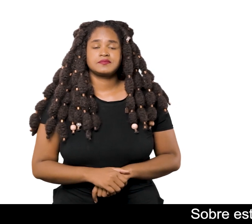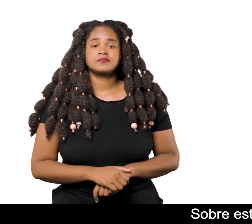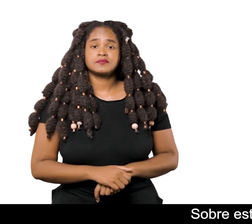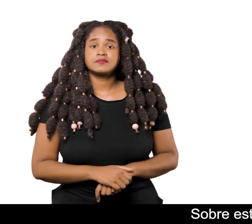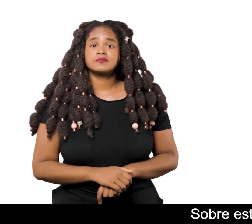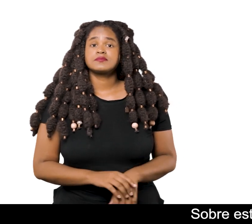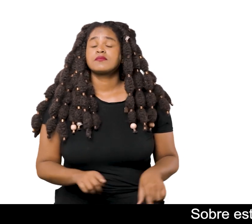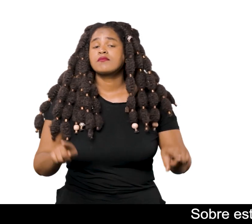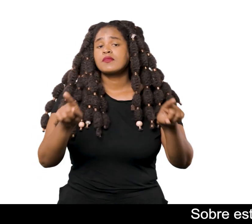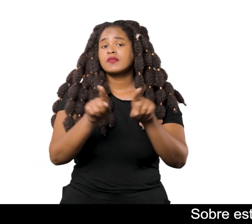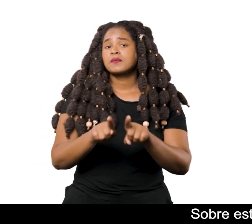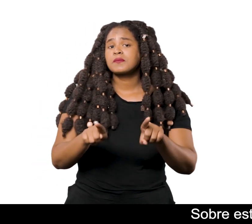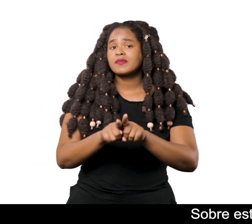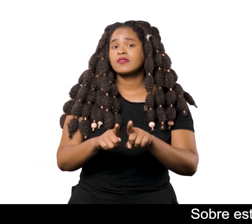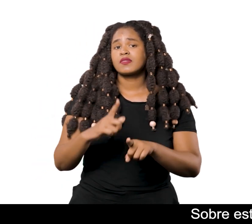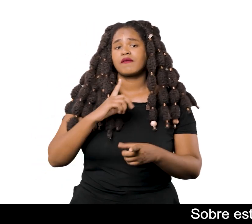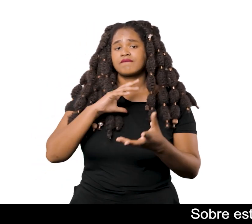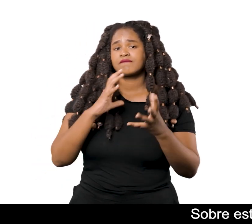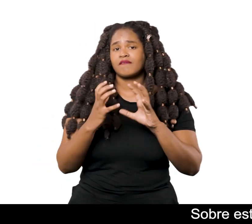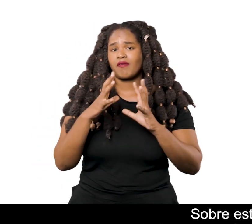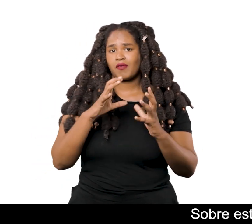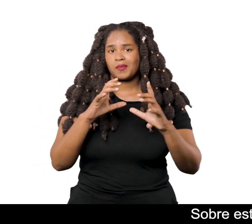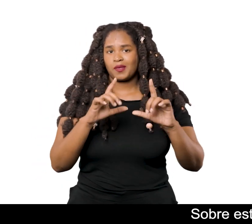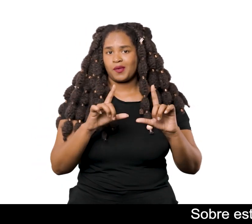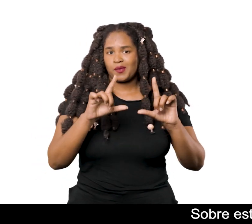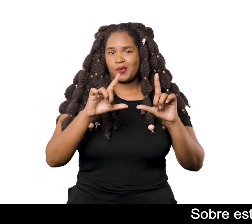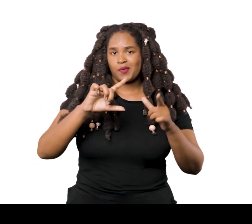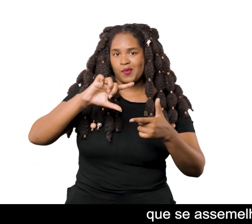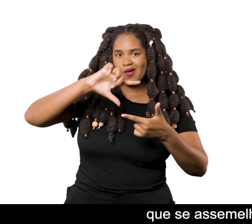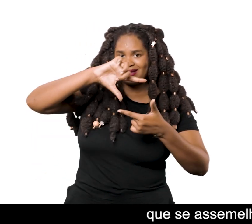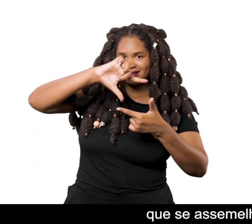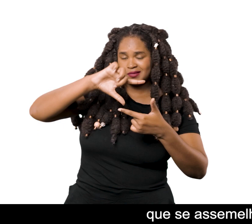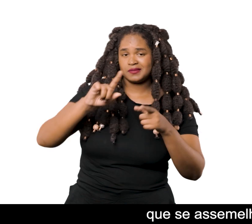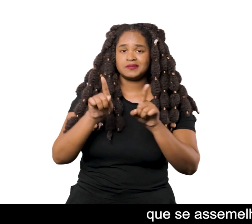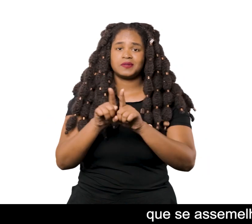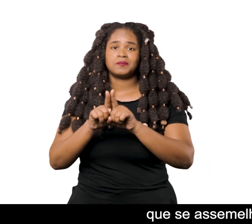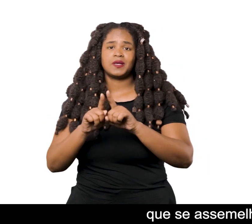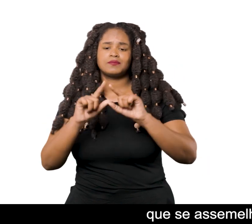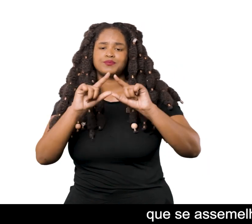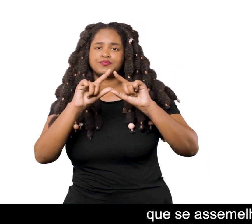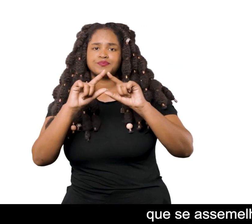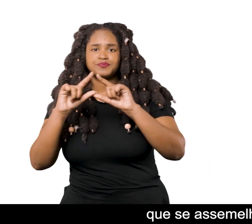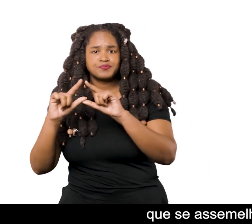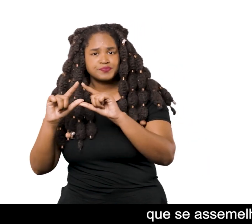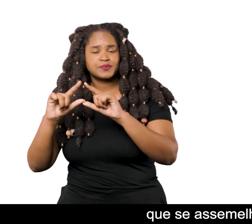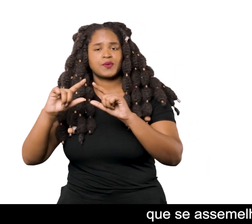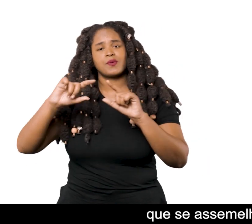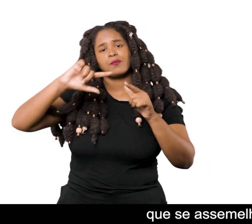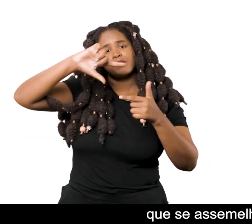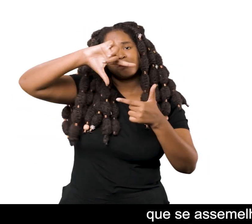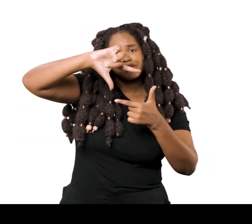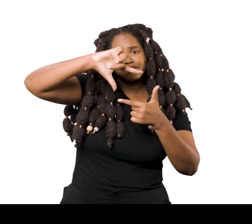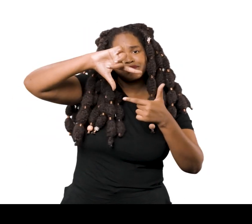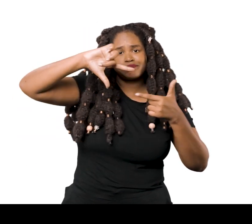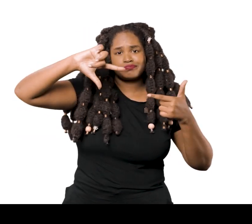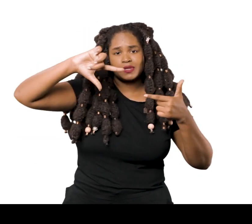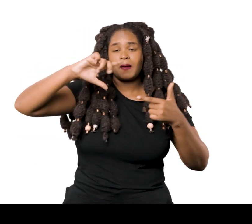Sobre este fundo estão formas quadradas e retangulares, que se assemelham aos pixels de um